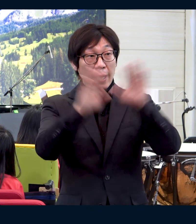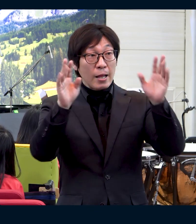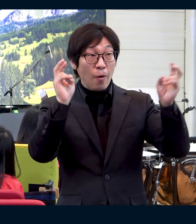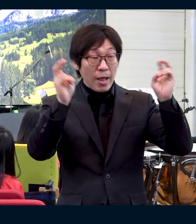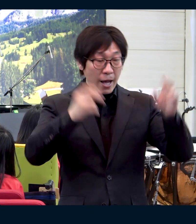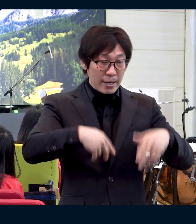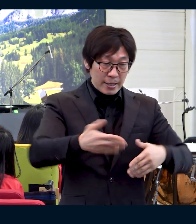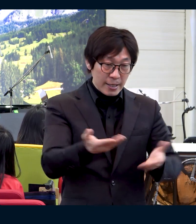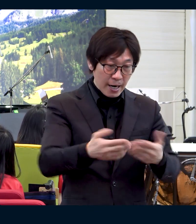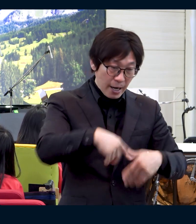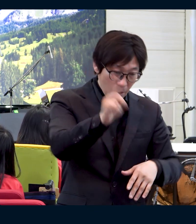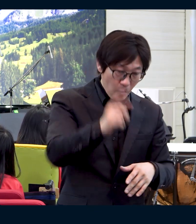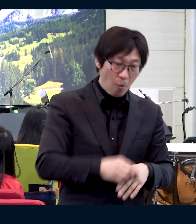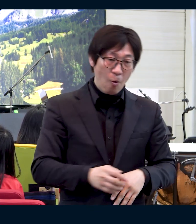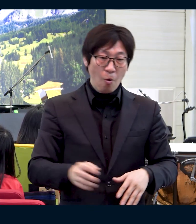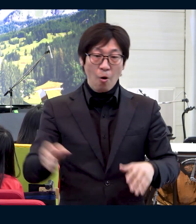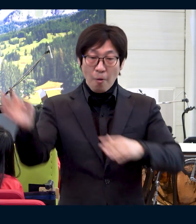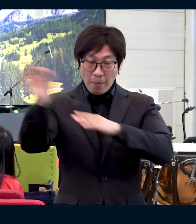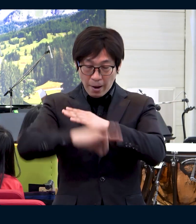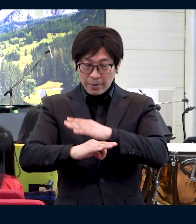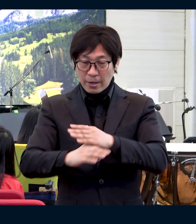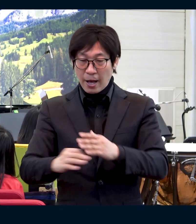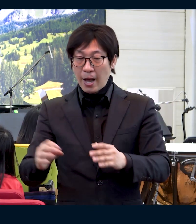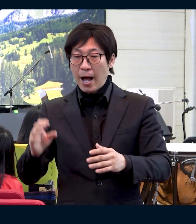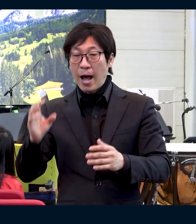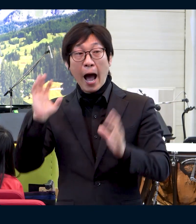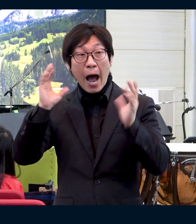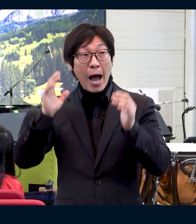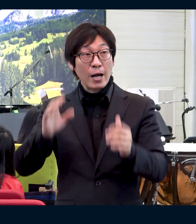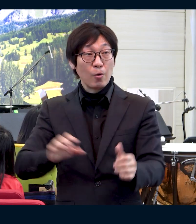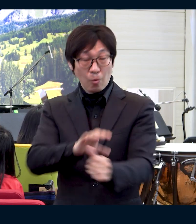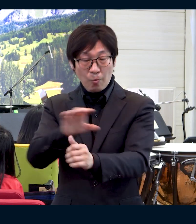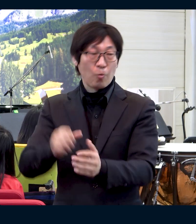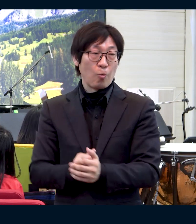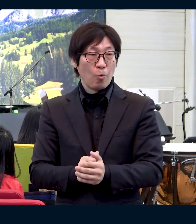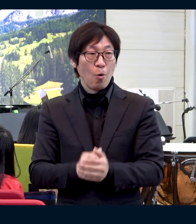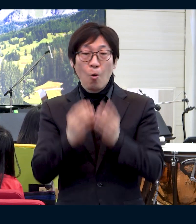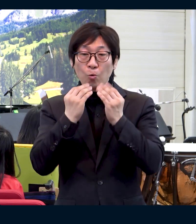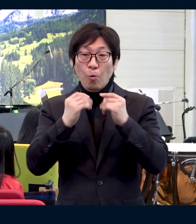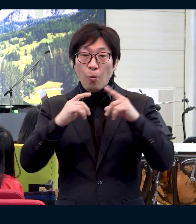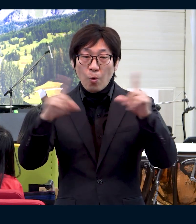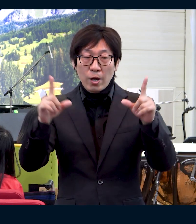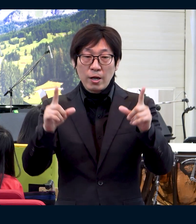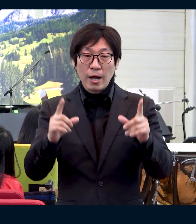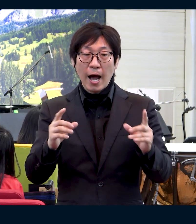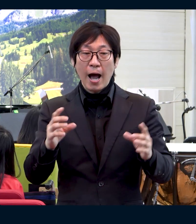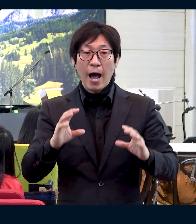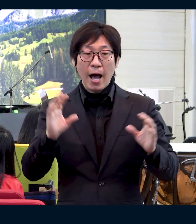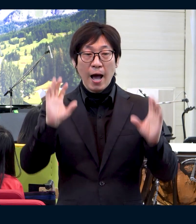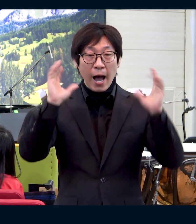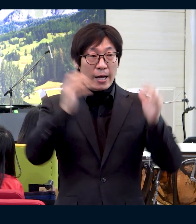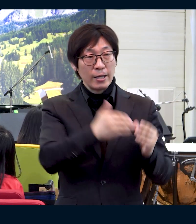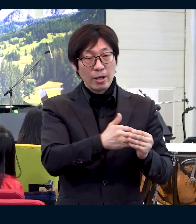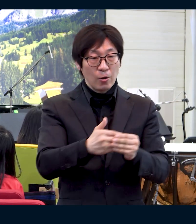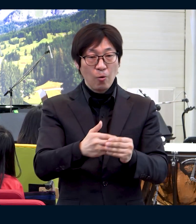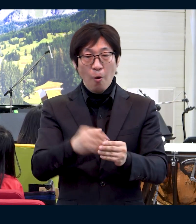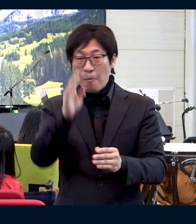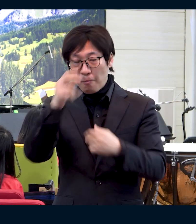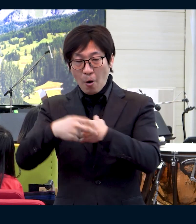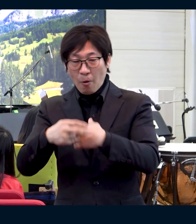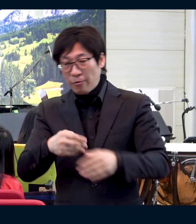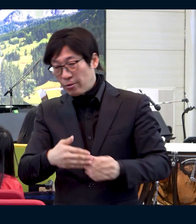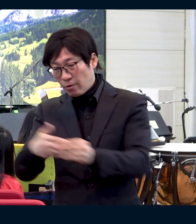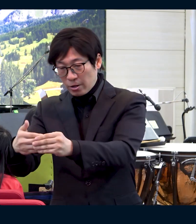또 저녁에는 아들을 돌보고요, 또 토요일이면 또 아들의 치료실을 찾아가 치료를 받고 있습니다. 이렇게